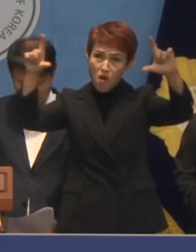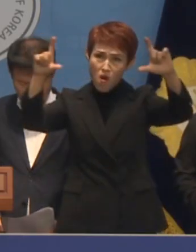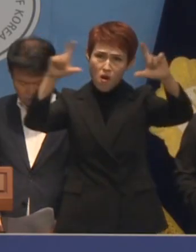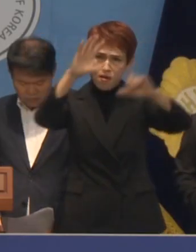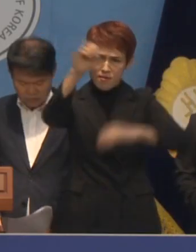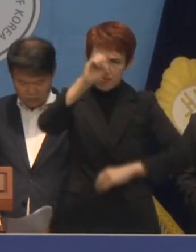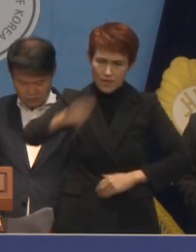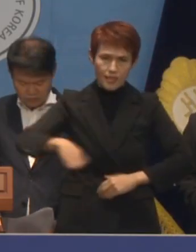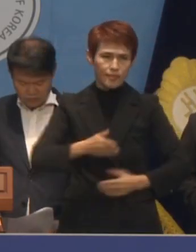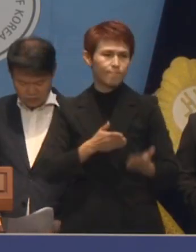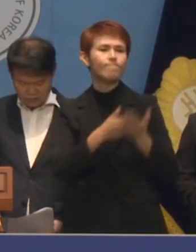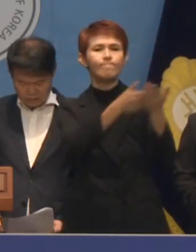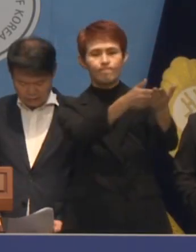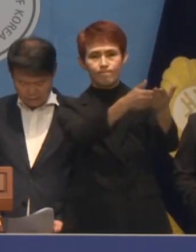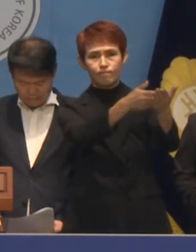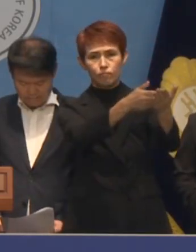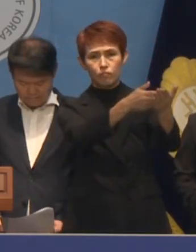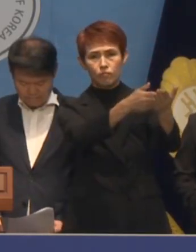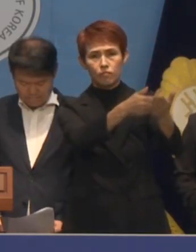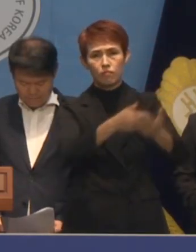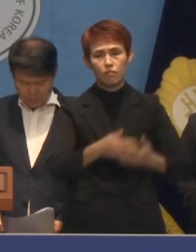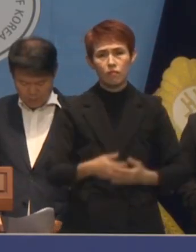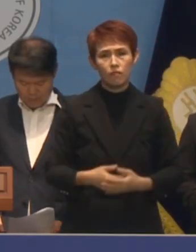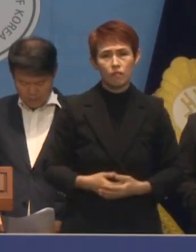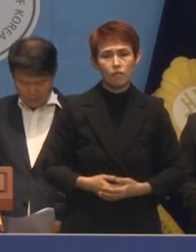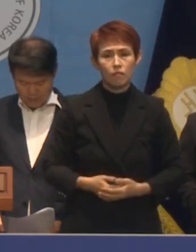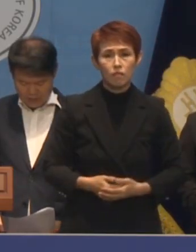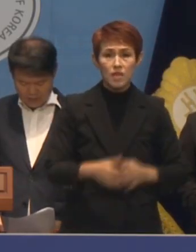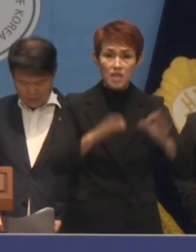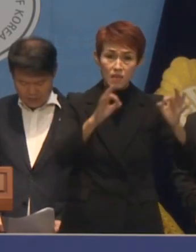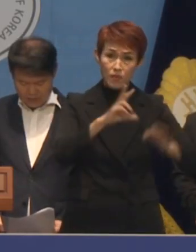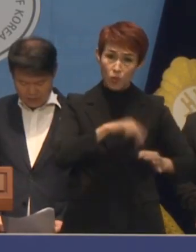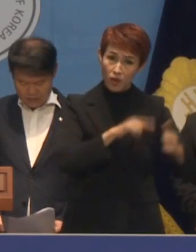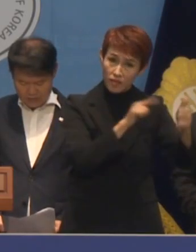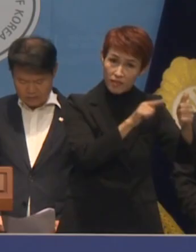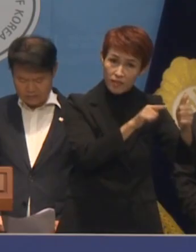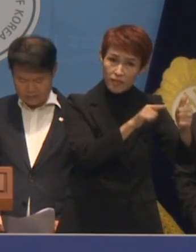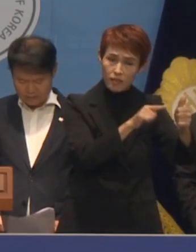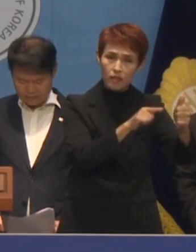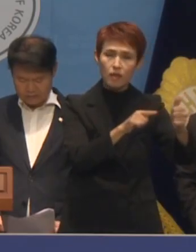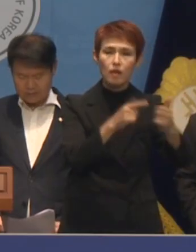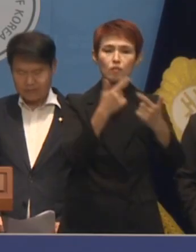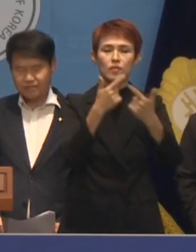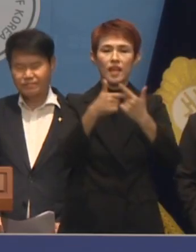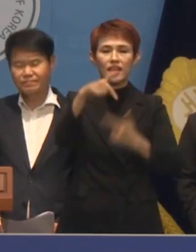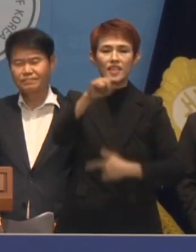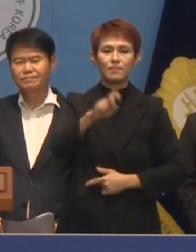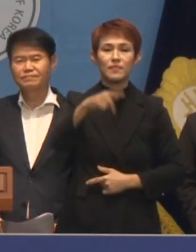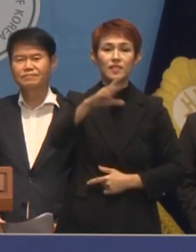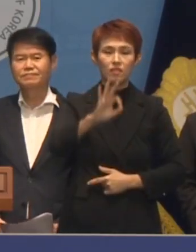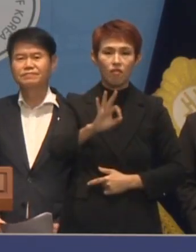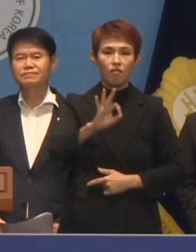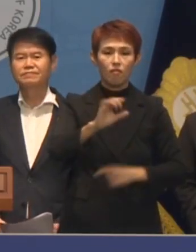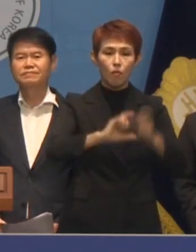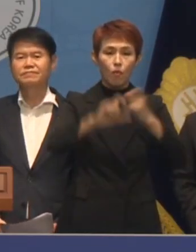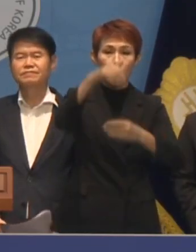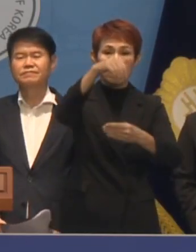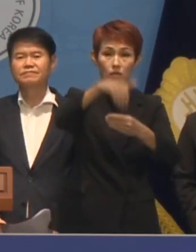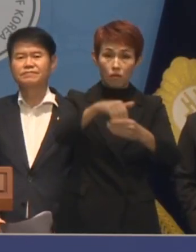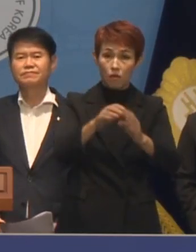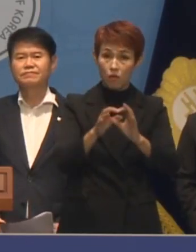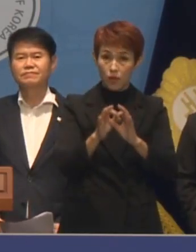철거할 것을 촉구합니다. 김영배 의원은 부산 금정구 보궐선거와